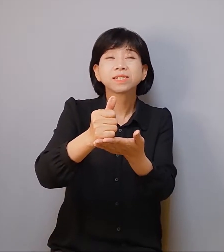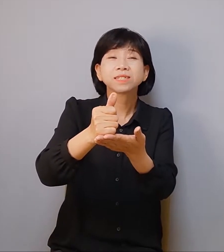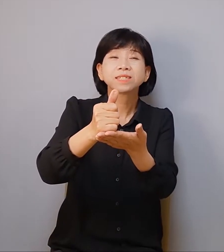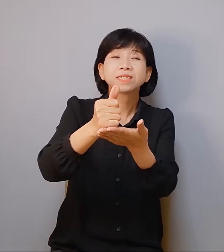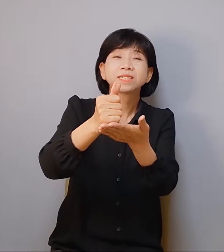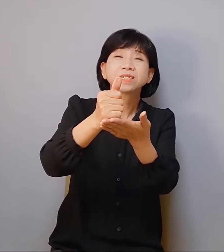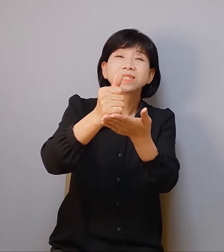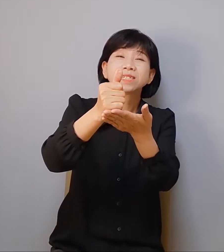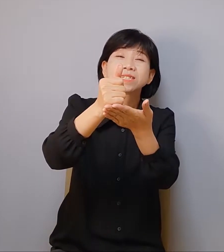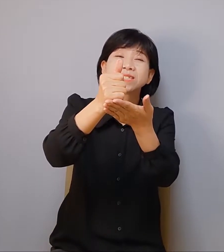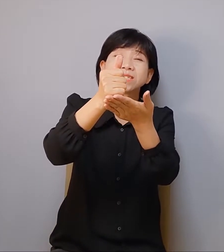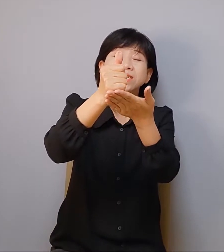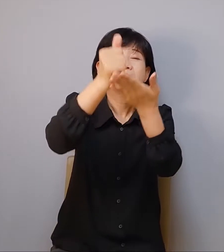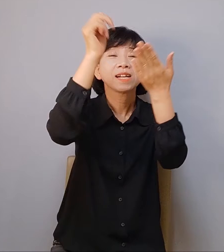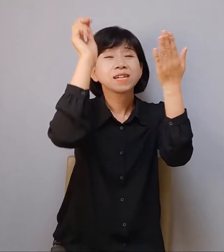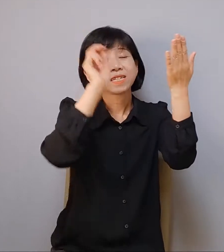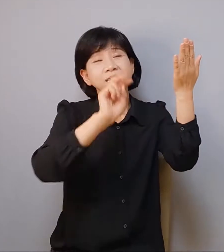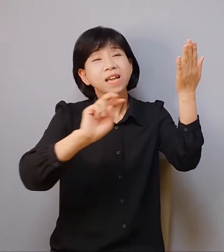여호와를